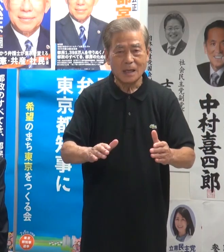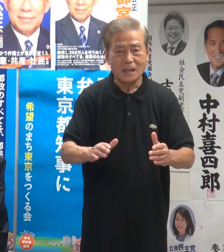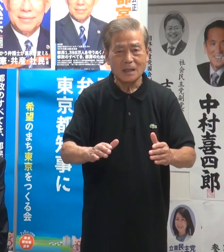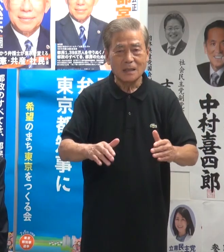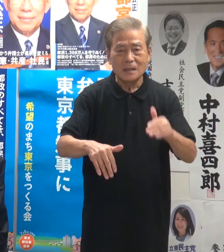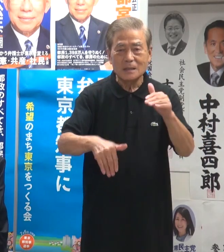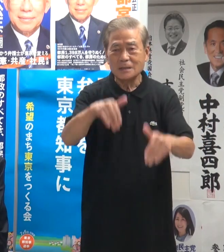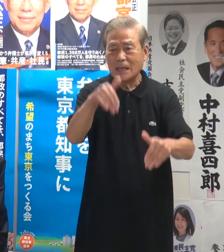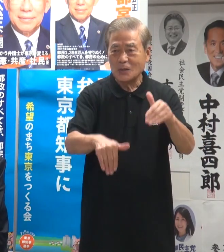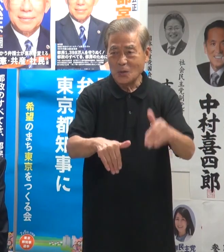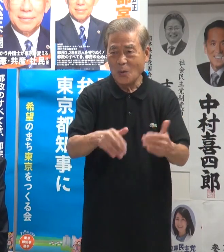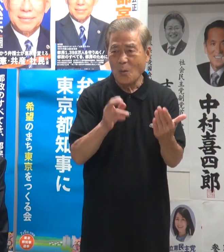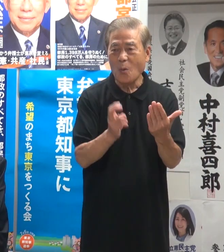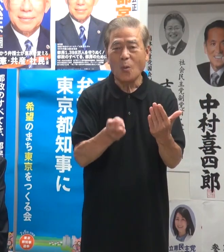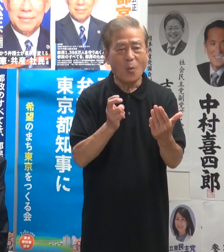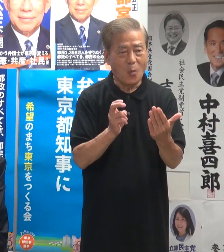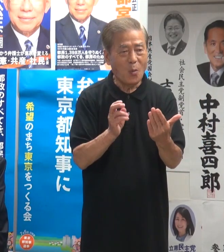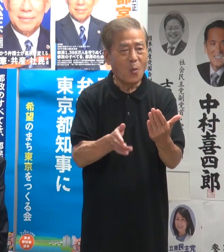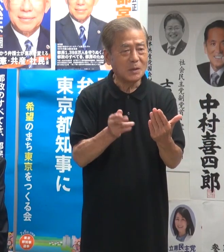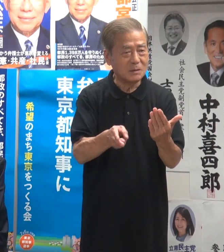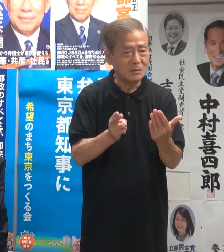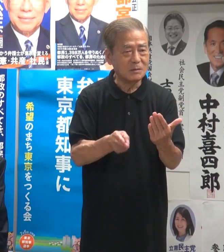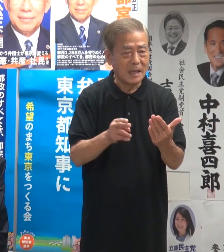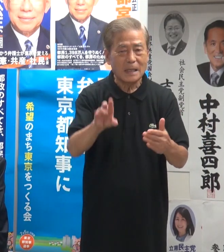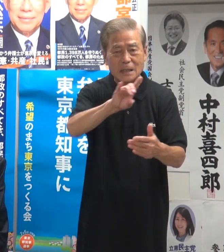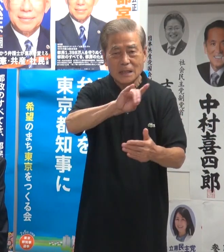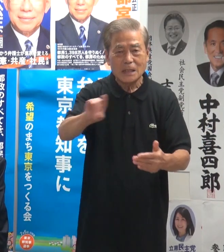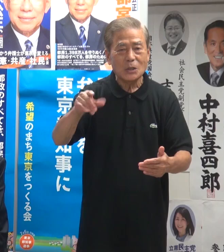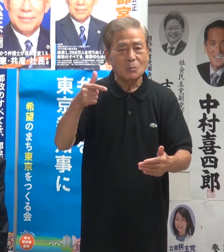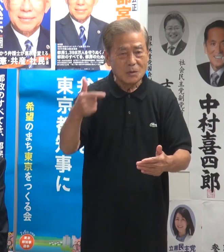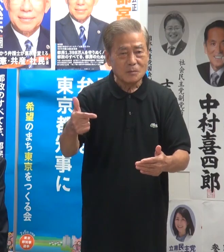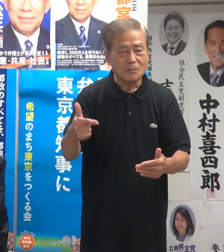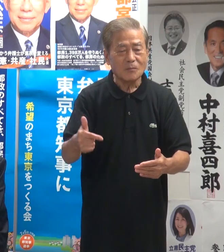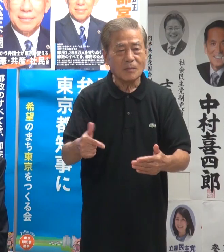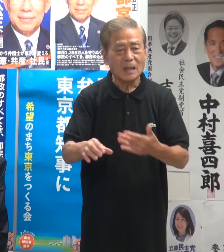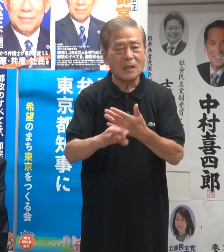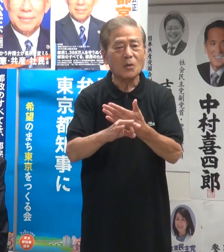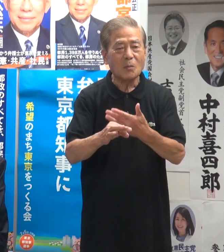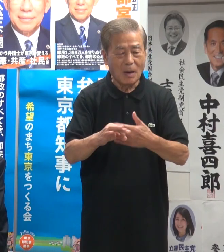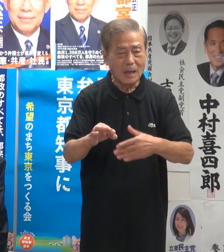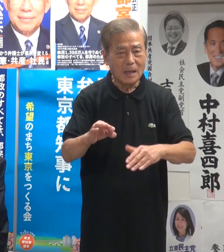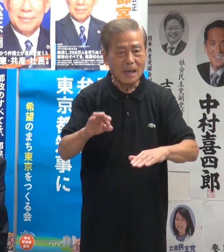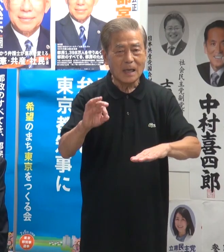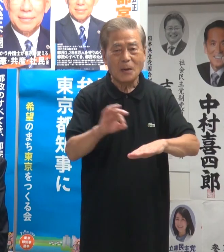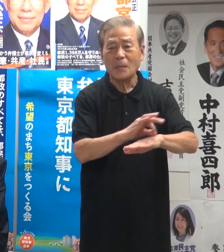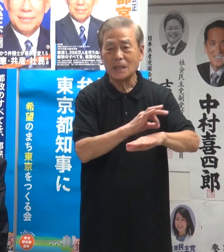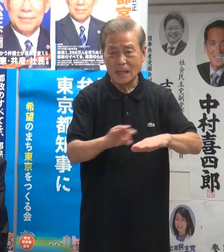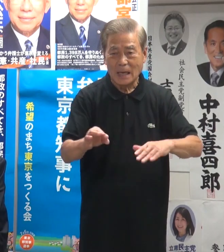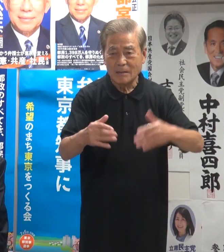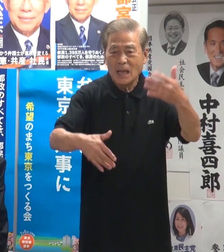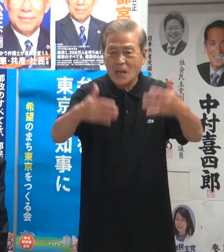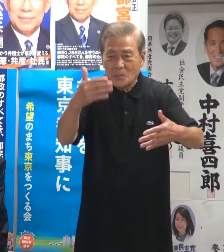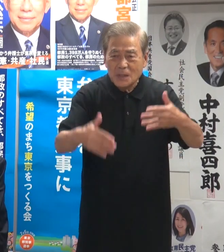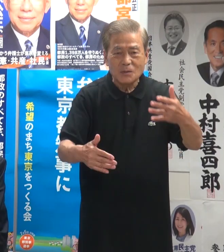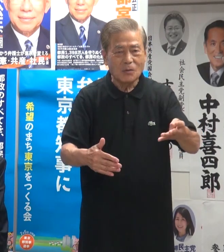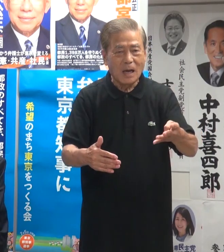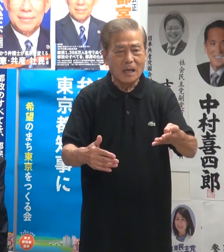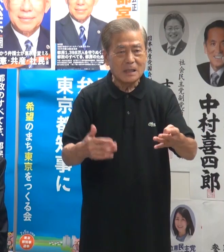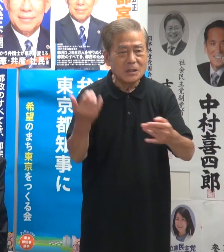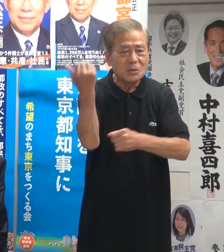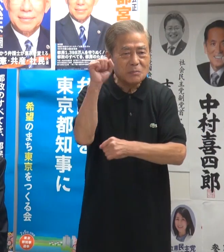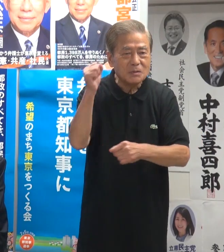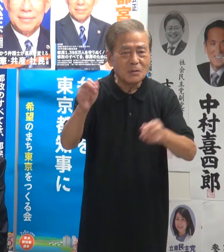と、あのそれこそあのメディアの判断でやったりやらなかったりしますの